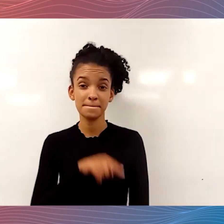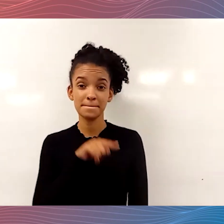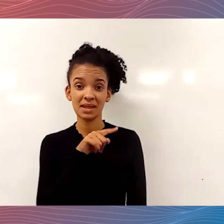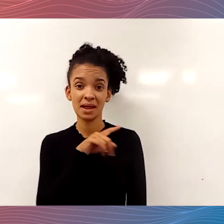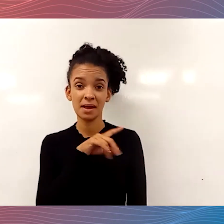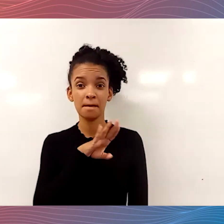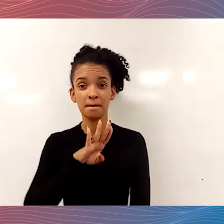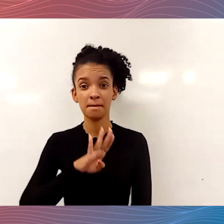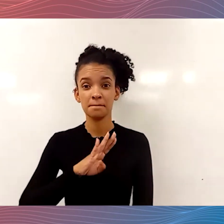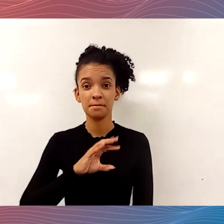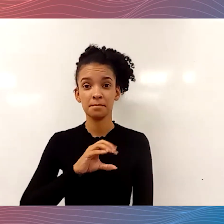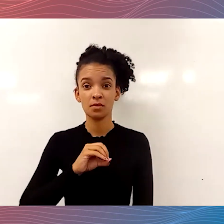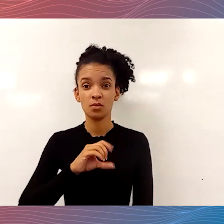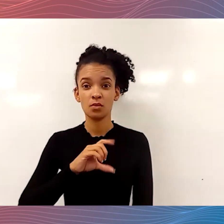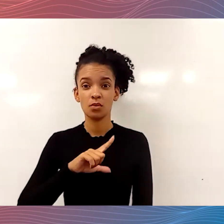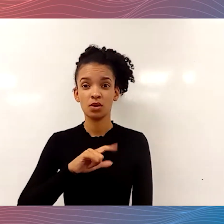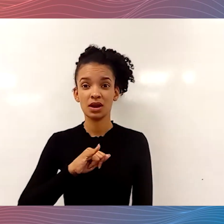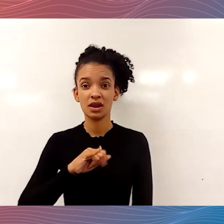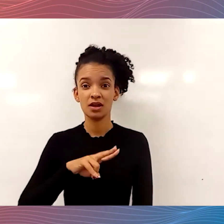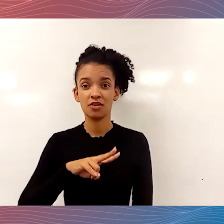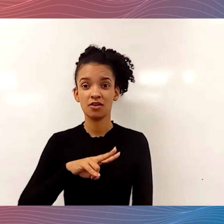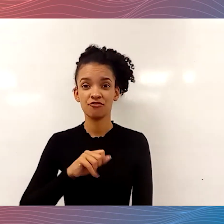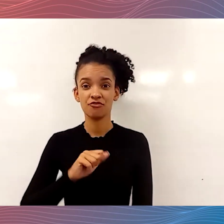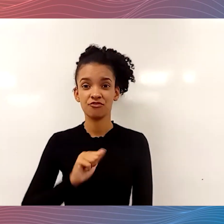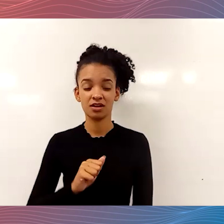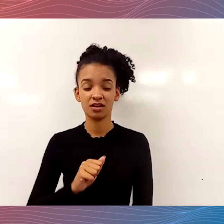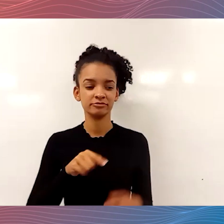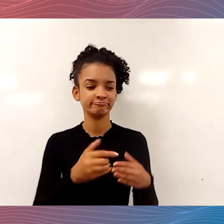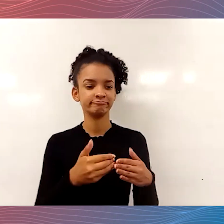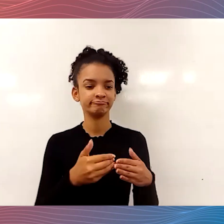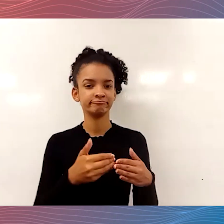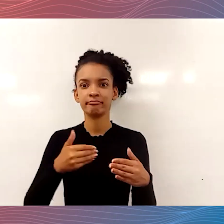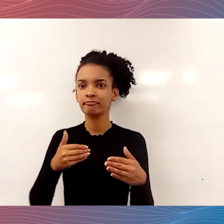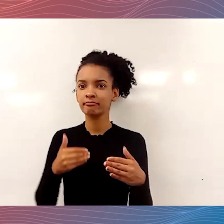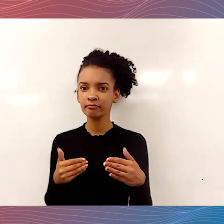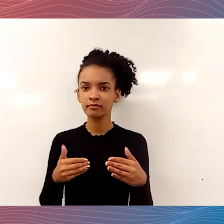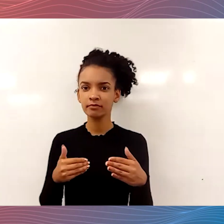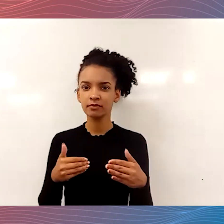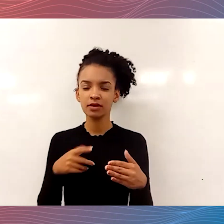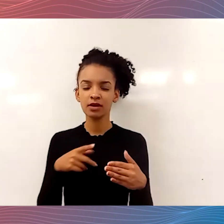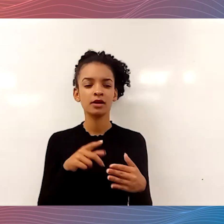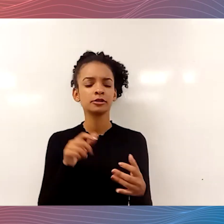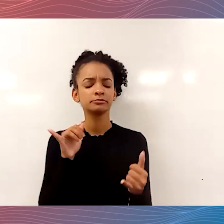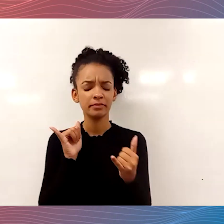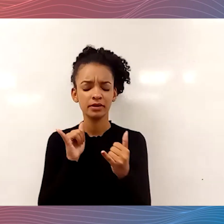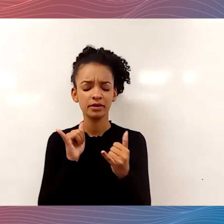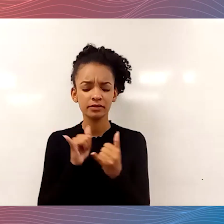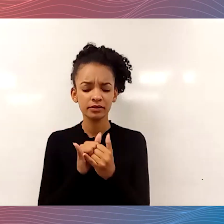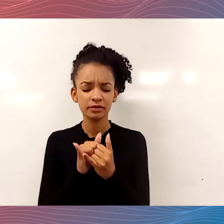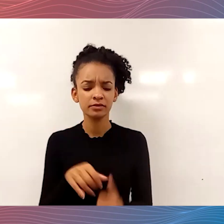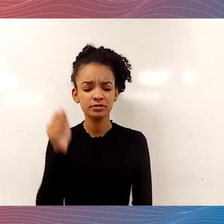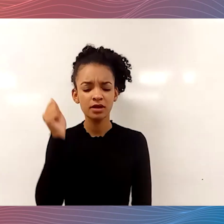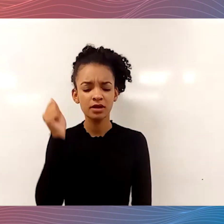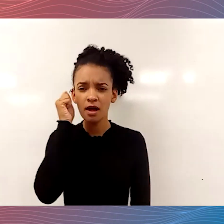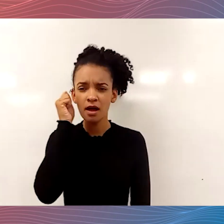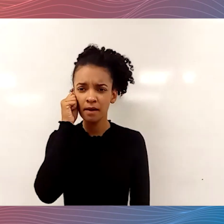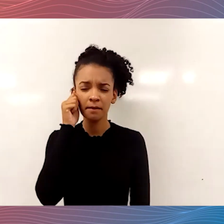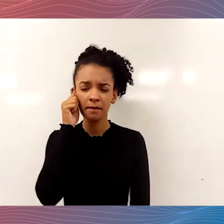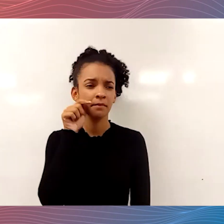trás. Eles pediram perdão, se arrependeram, vão seguir, vamos abrir um CEAP já de 90 pessoas, né,